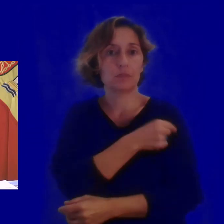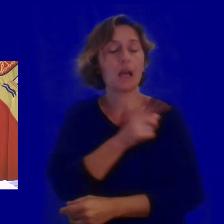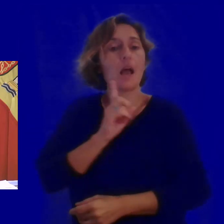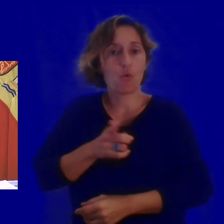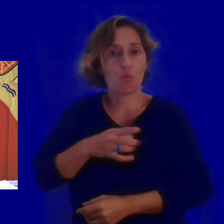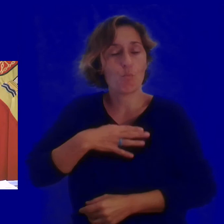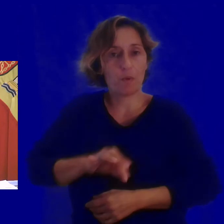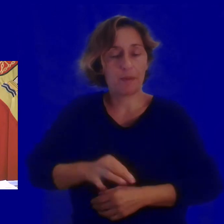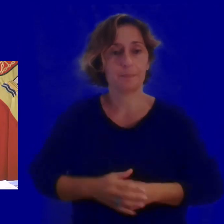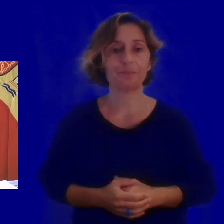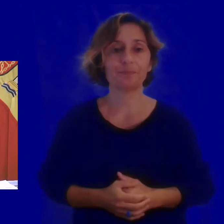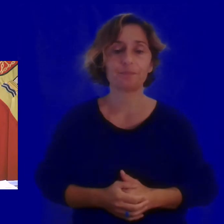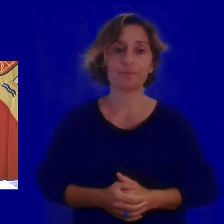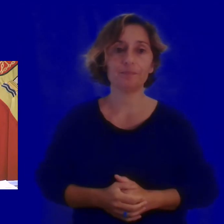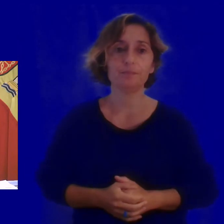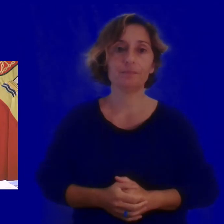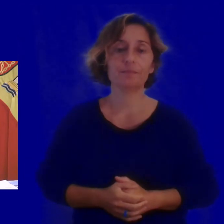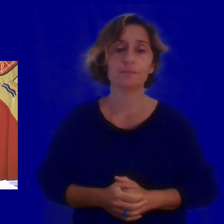gripe.